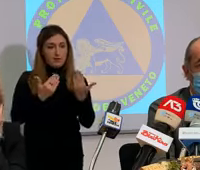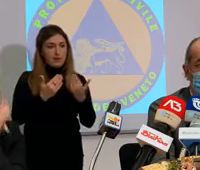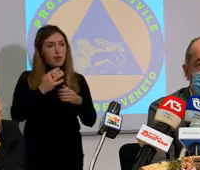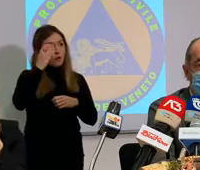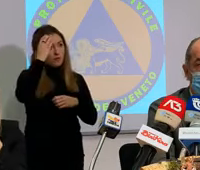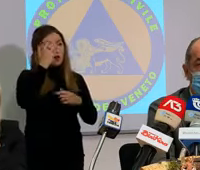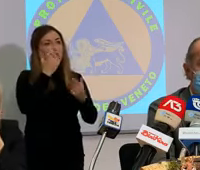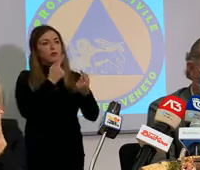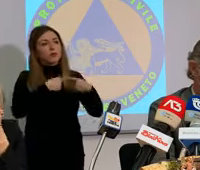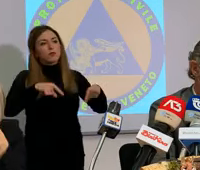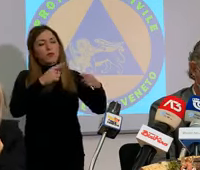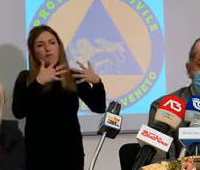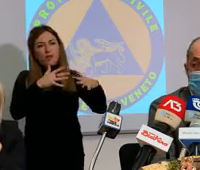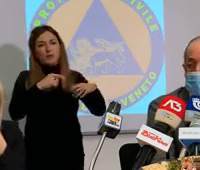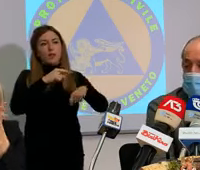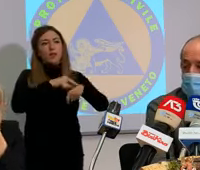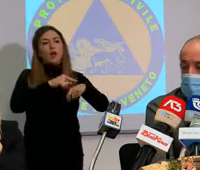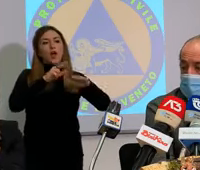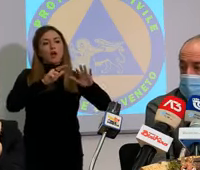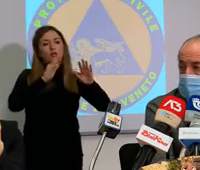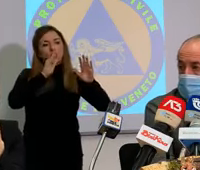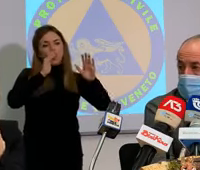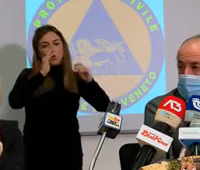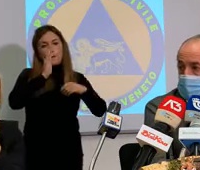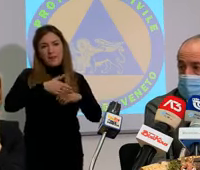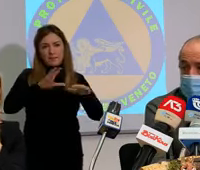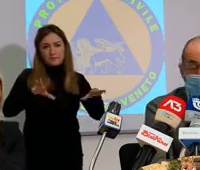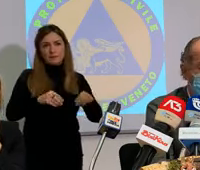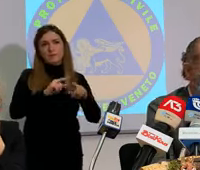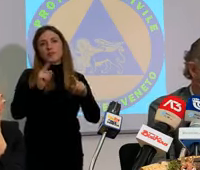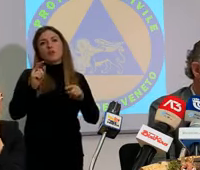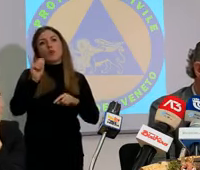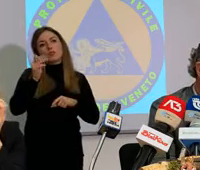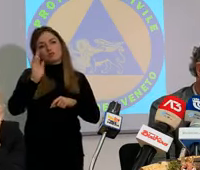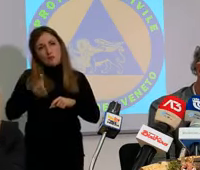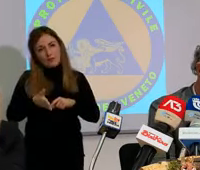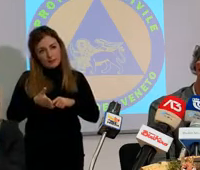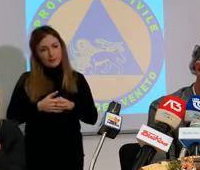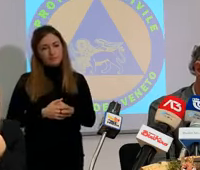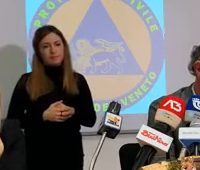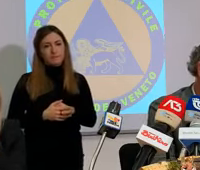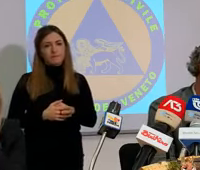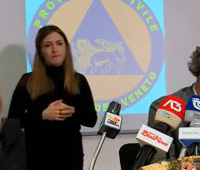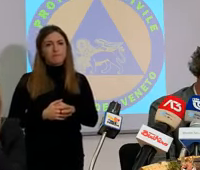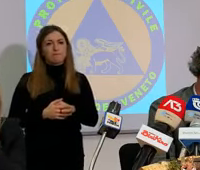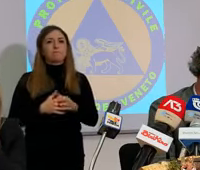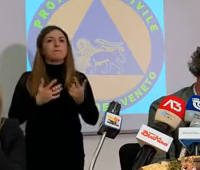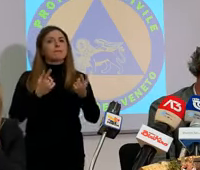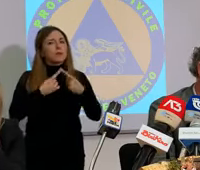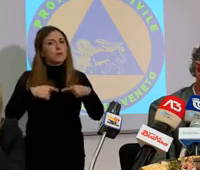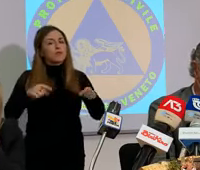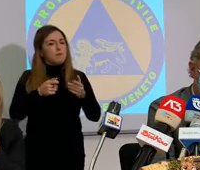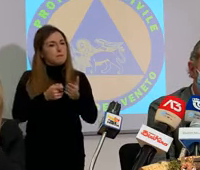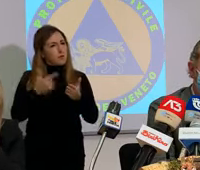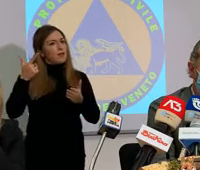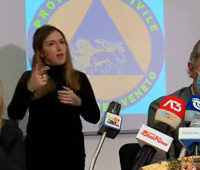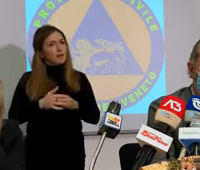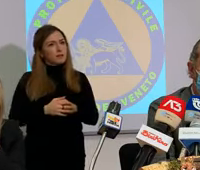il governo è iniziata alle 8 e mezza è finita alle undici e mezza è stata una riunione importante